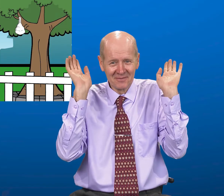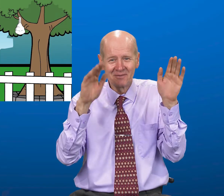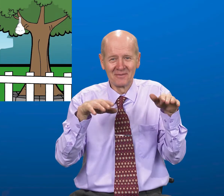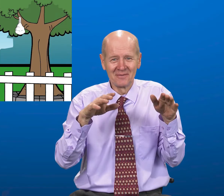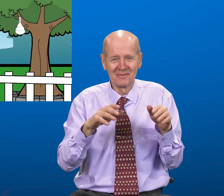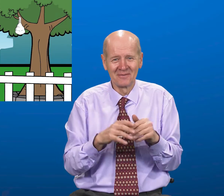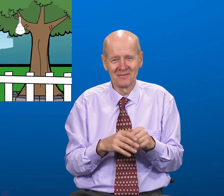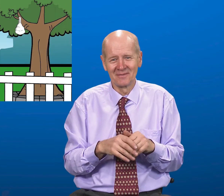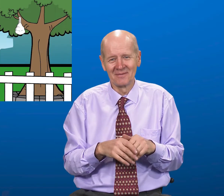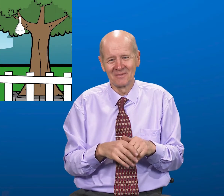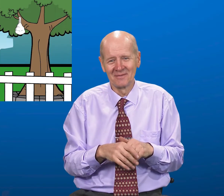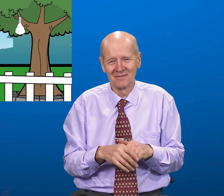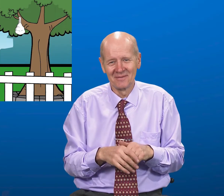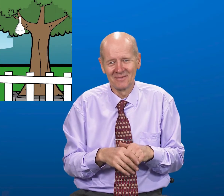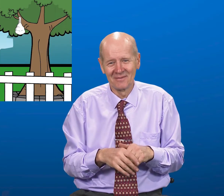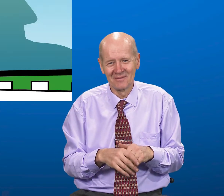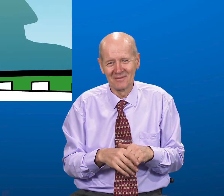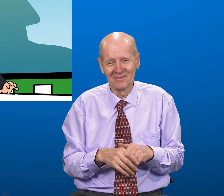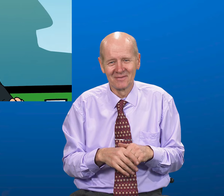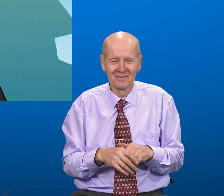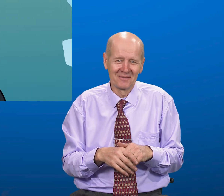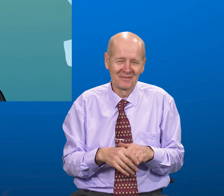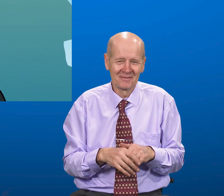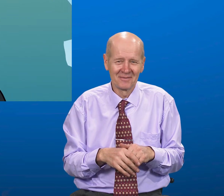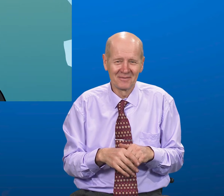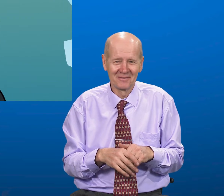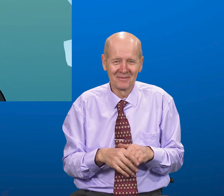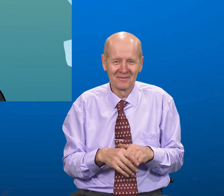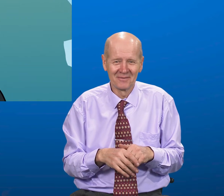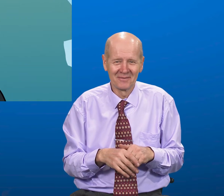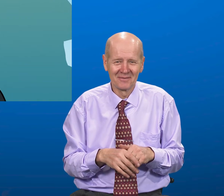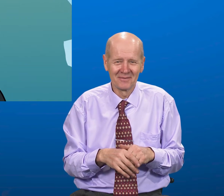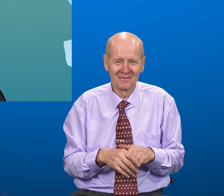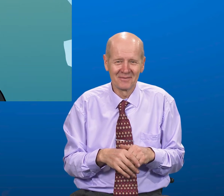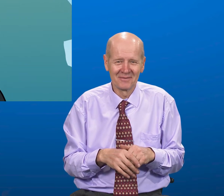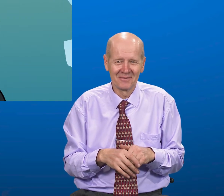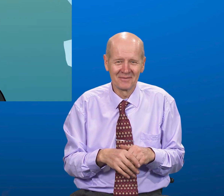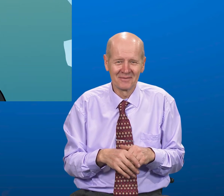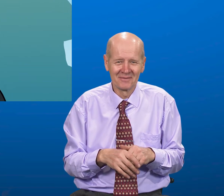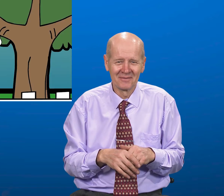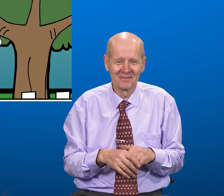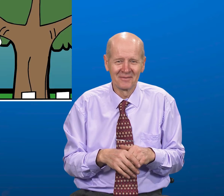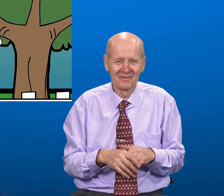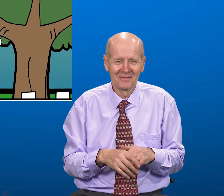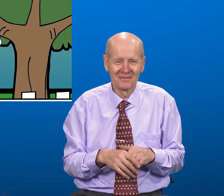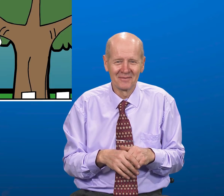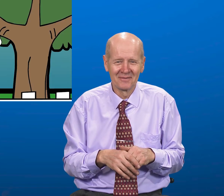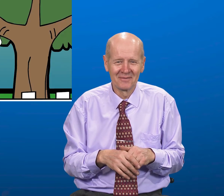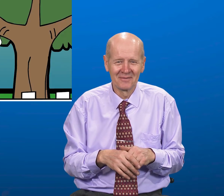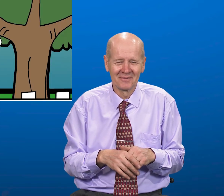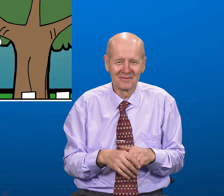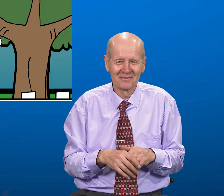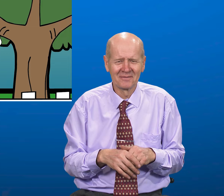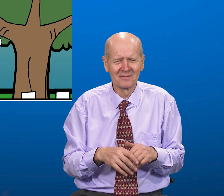приземлилась на нижние ветви дерева. «Быстро сделай что-нибудь!» – взвизгнул Сэм. Камиль был самым высоким, поэтому он перепрыгнул